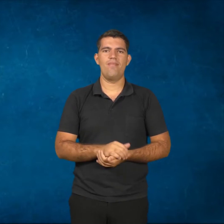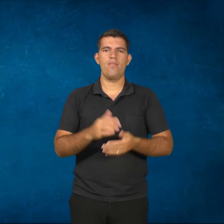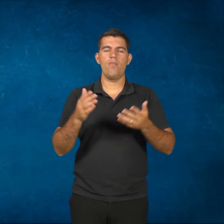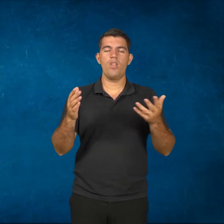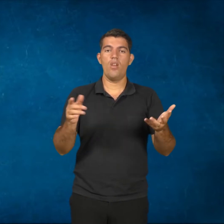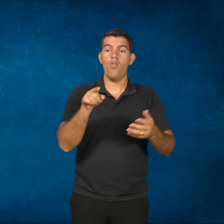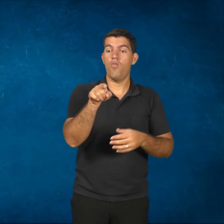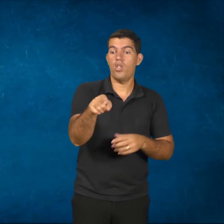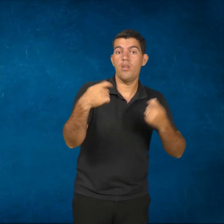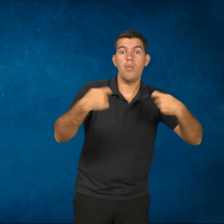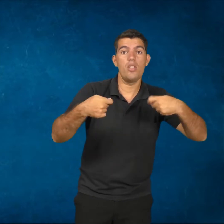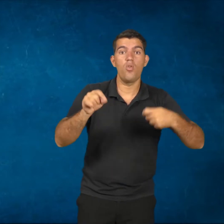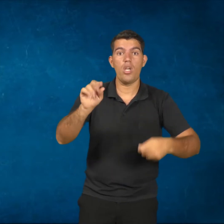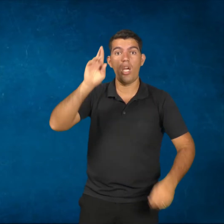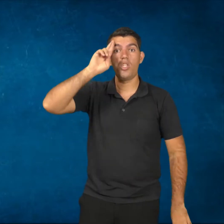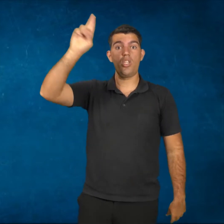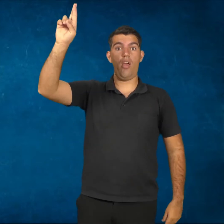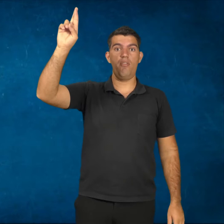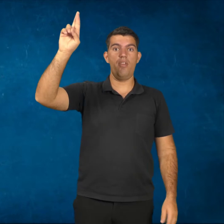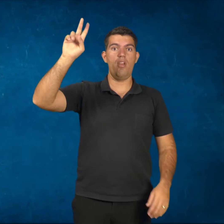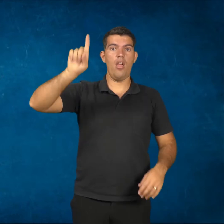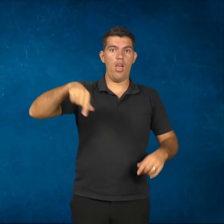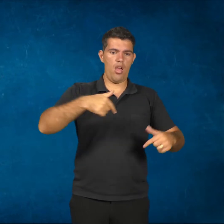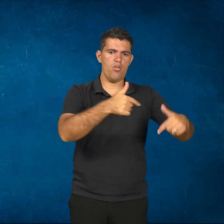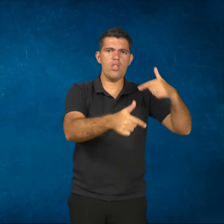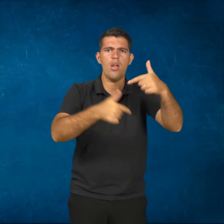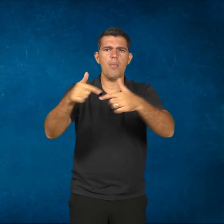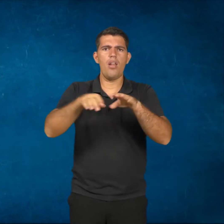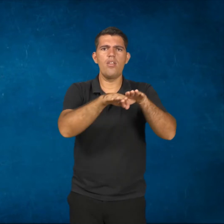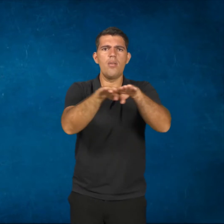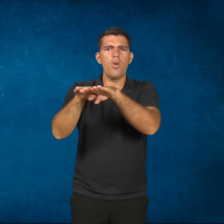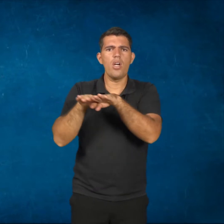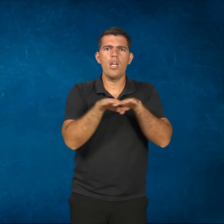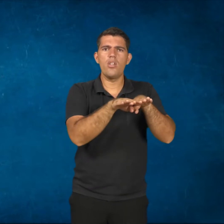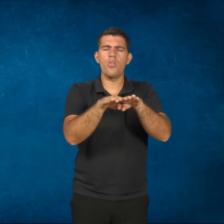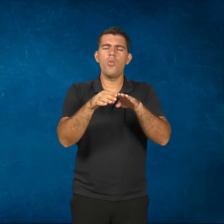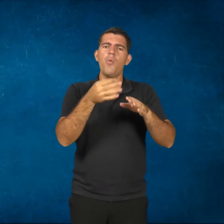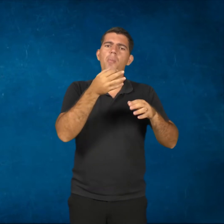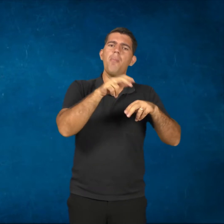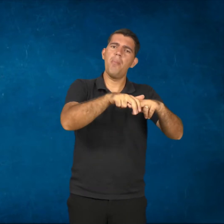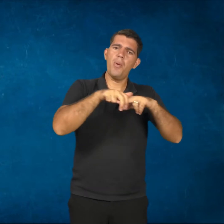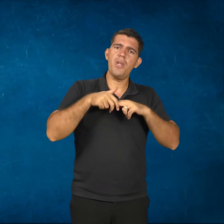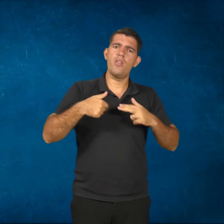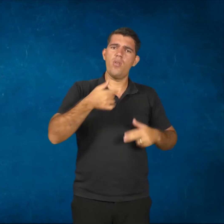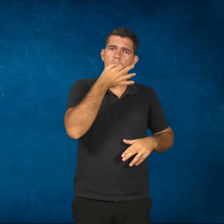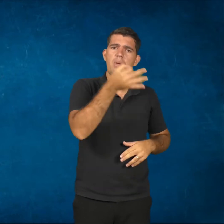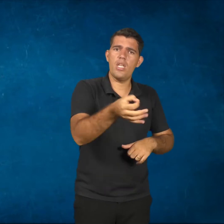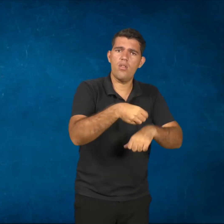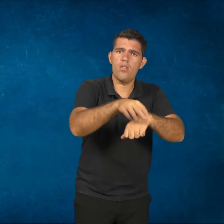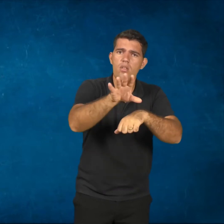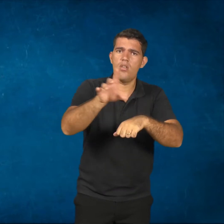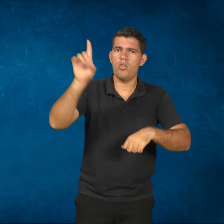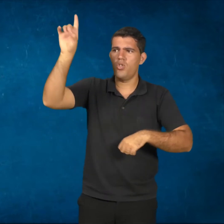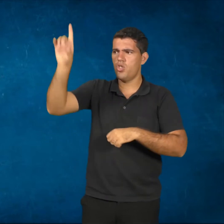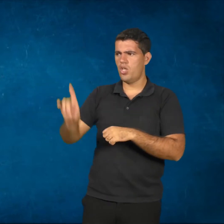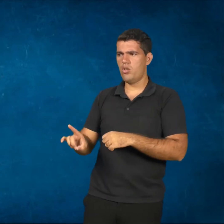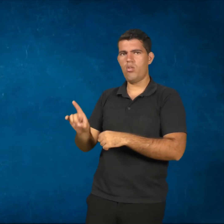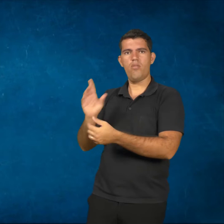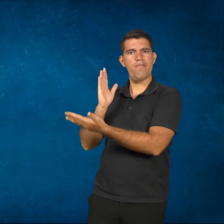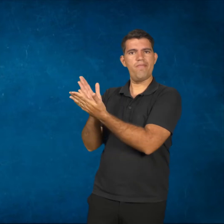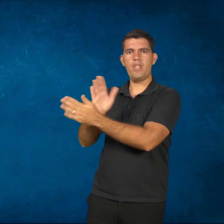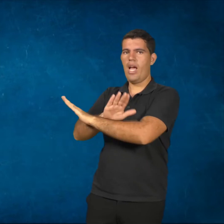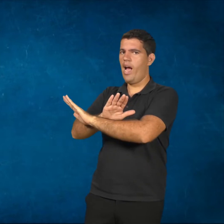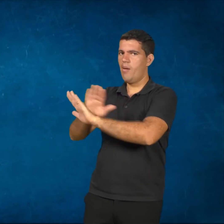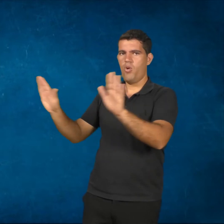O que você precisa é de liderança e de coordenação no trabalho democrático. Por isso que eu faço a sugestão, que se acabe com o diretor e que